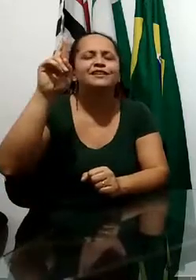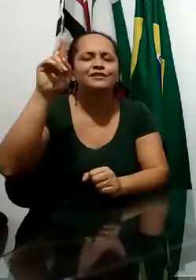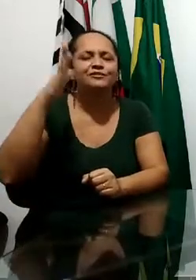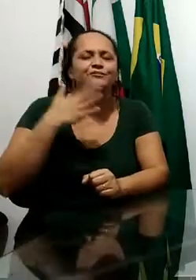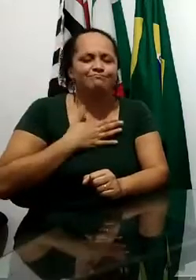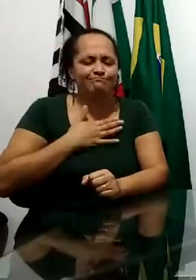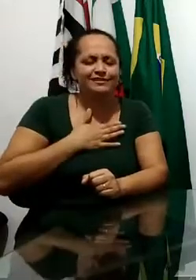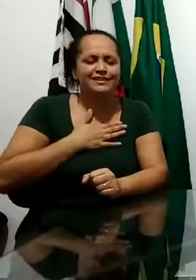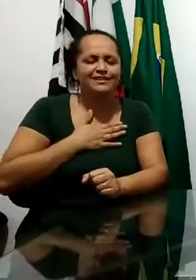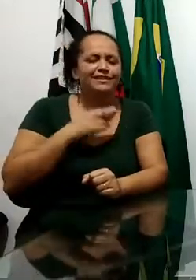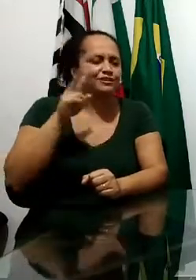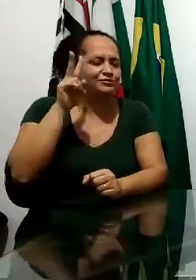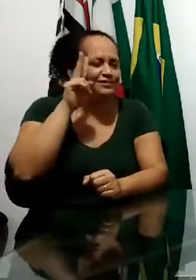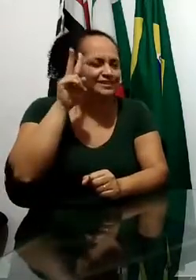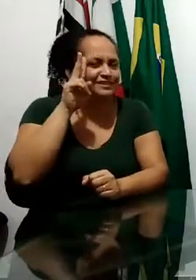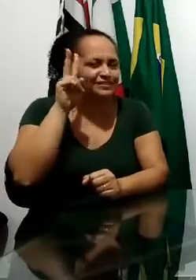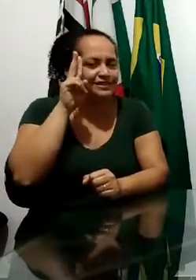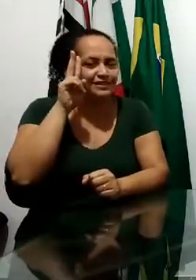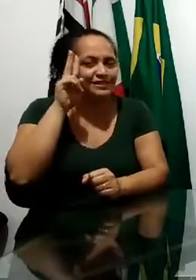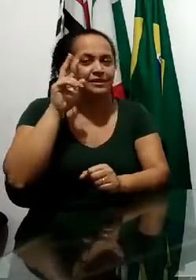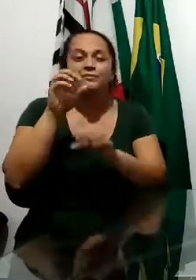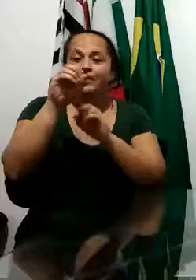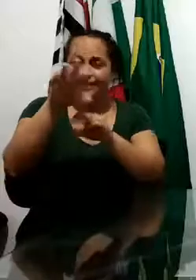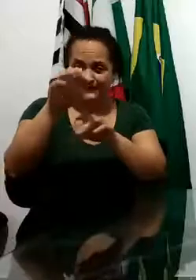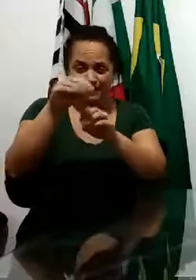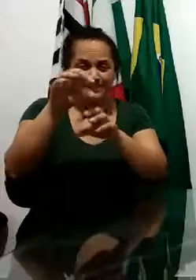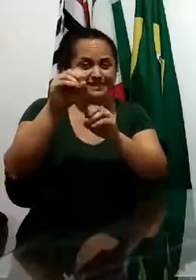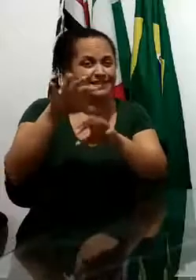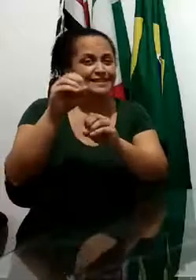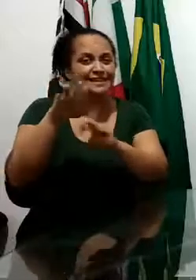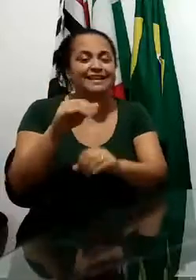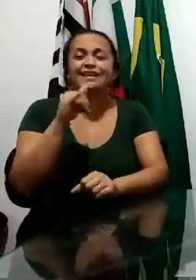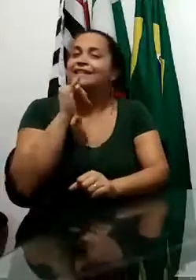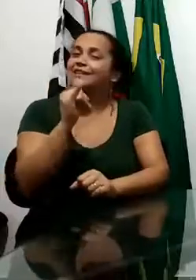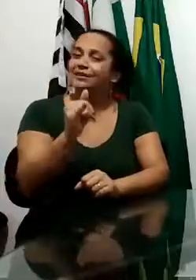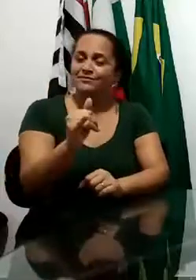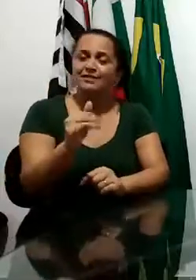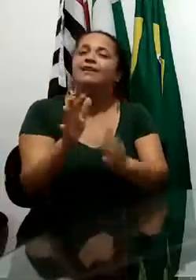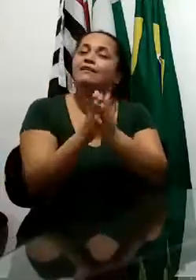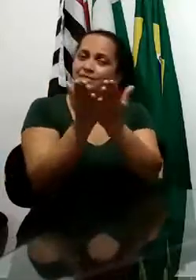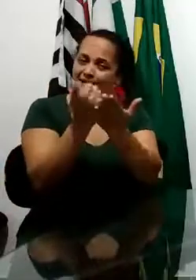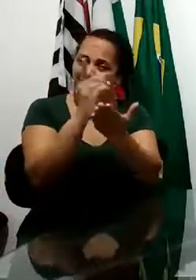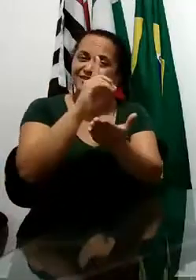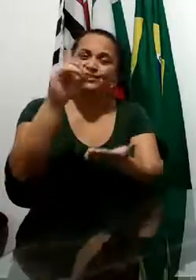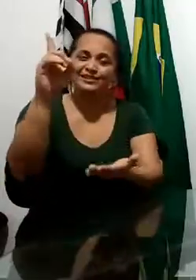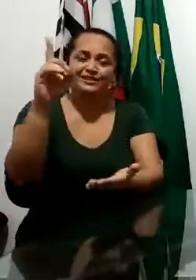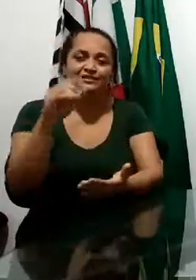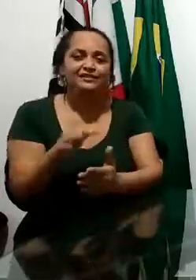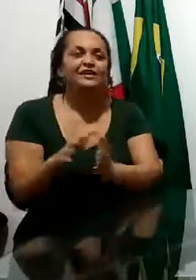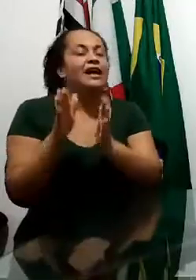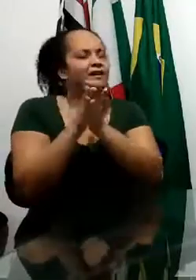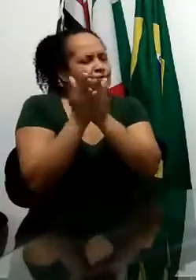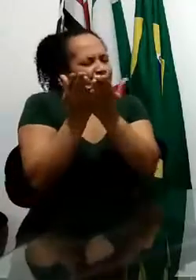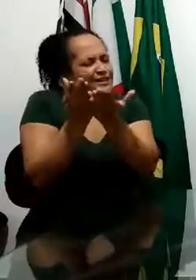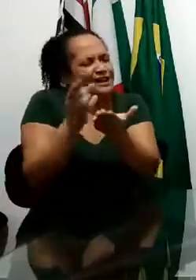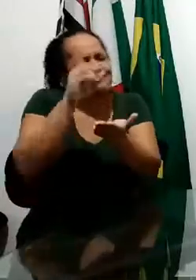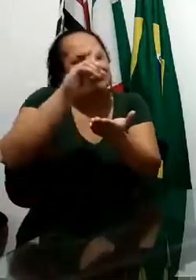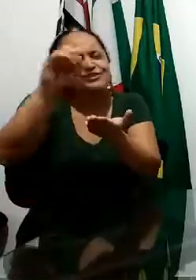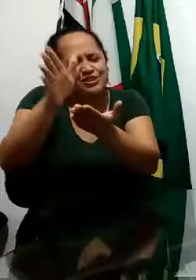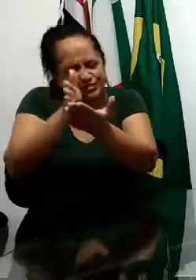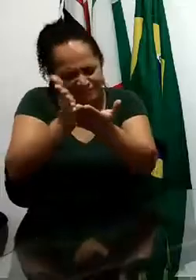nessa noite de segunda-feira, para ensinar, pregar e anunciar a tua palavra. Que esta palavra não volte